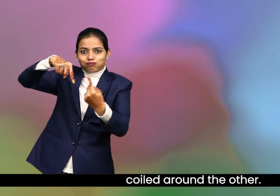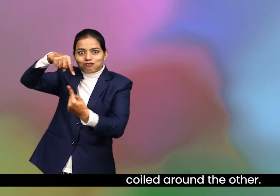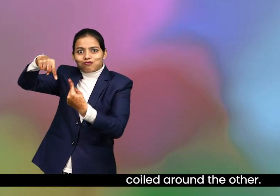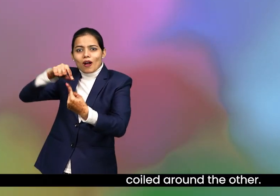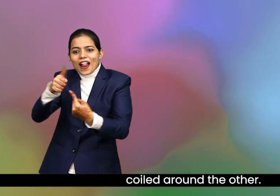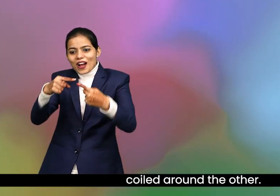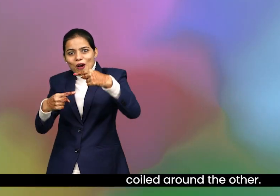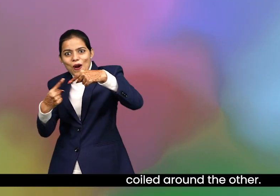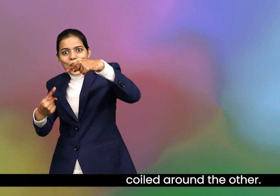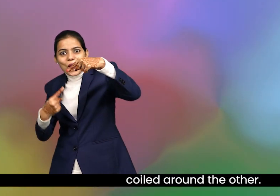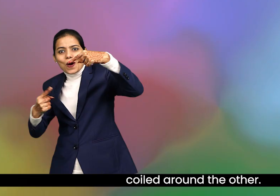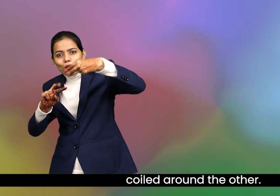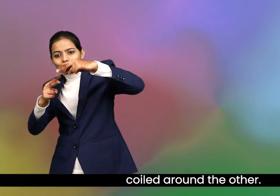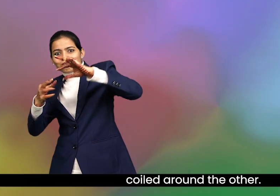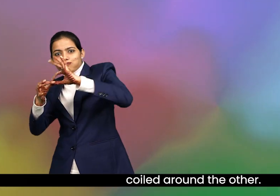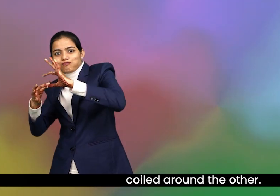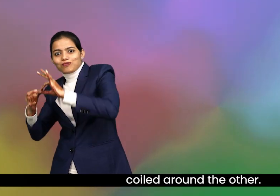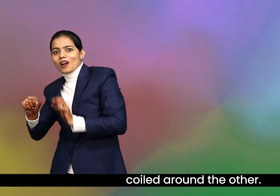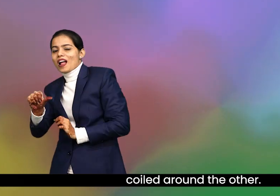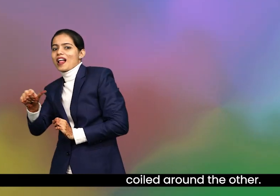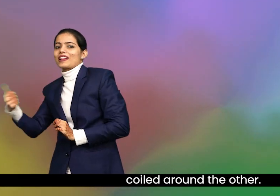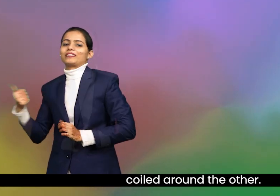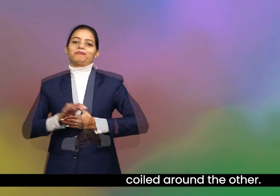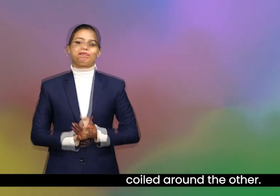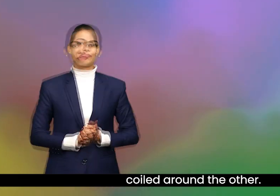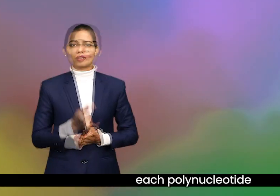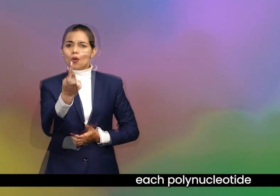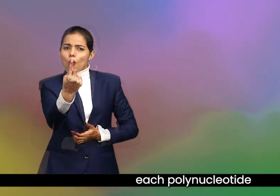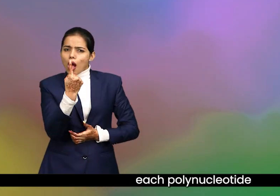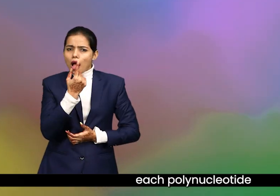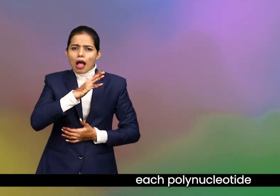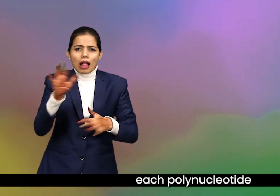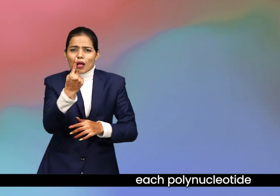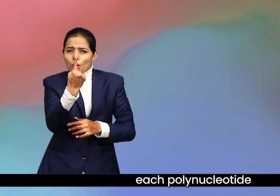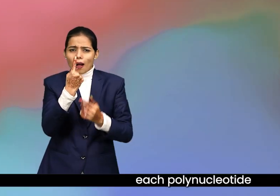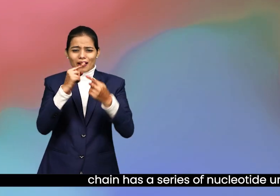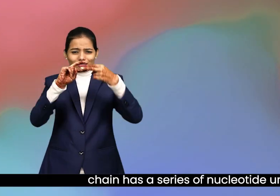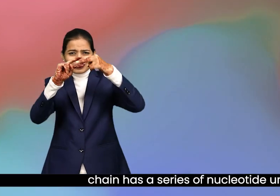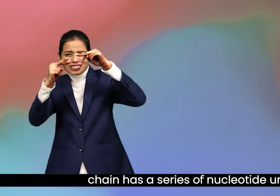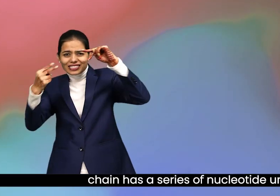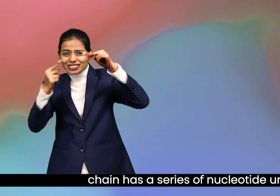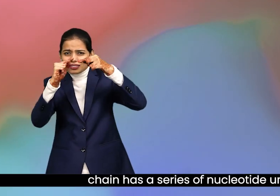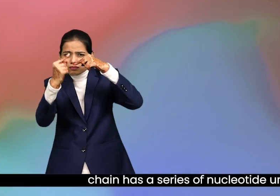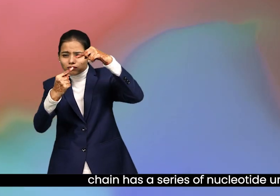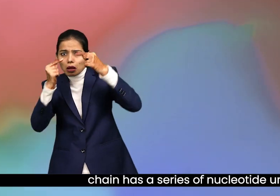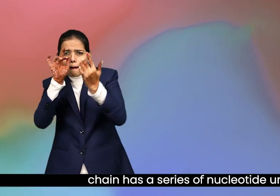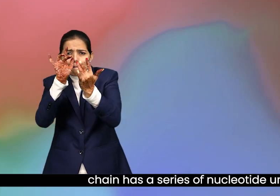சுற்றி ஹெலிக்கல் முறையில் சுற்றப்படுகின்றன. Each ஒவ்வொரு polynucleotide பாலிநியூக்ளியோடைடு chain has a சங்கிலியும் series of நியூக்ளியோடைடு